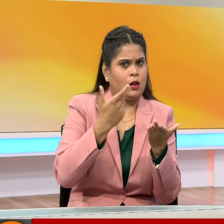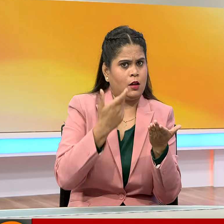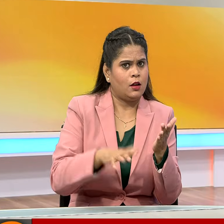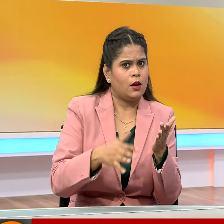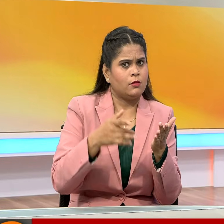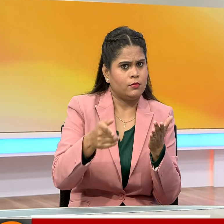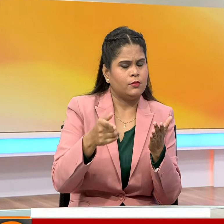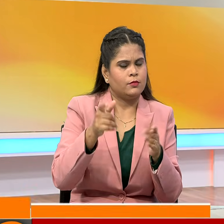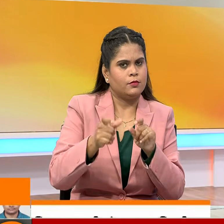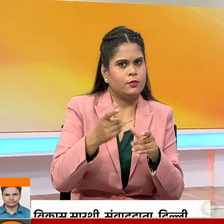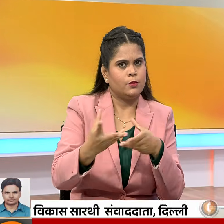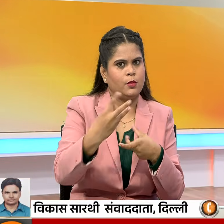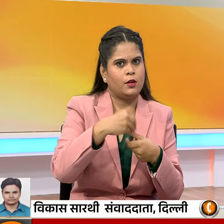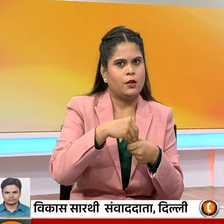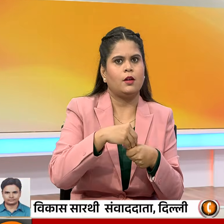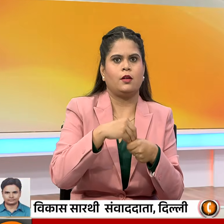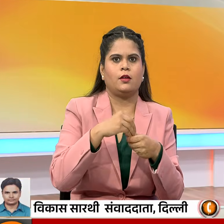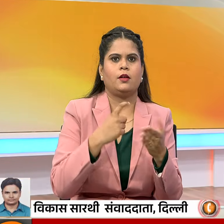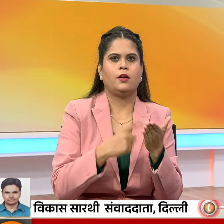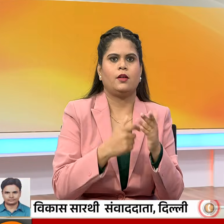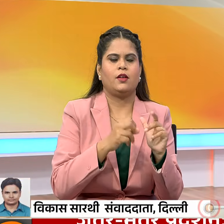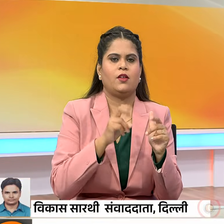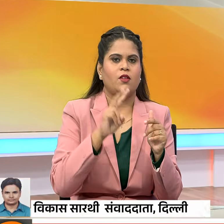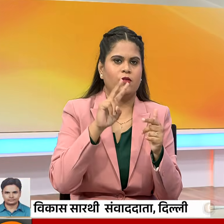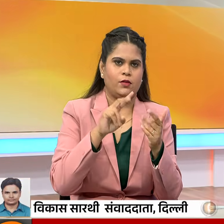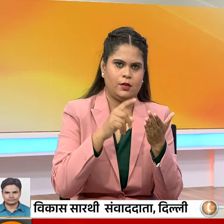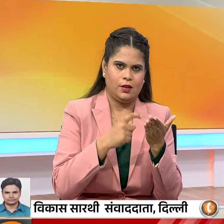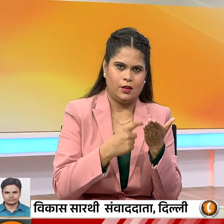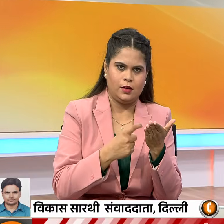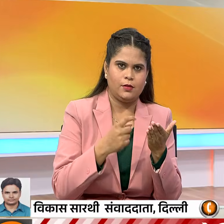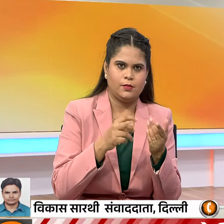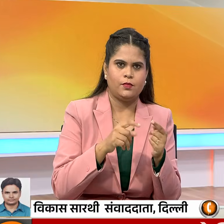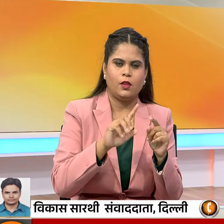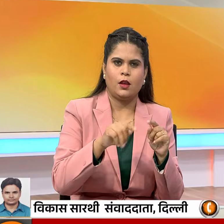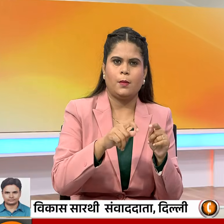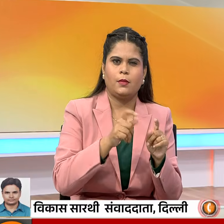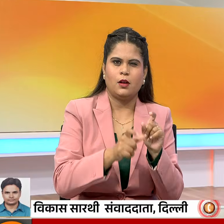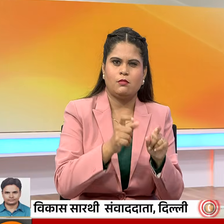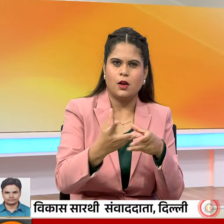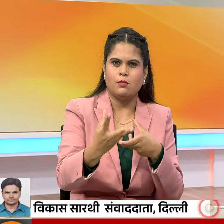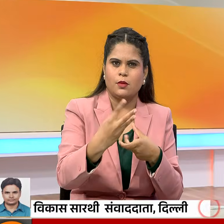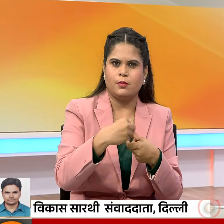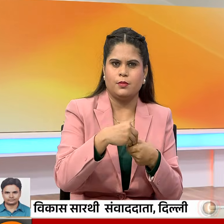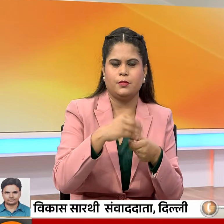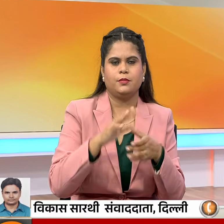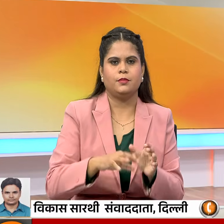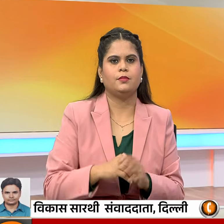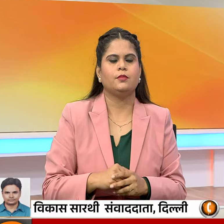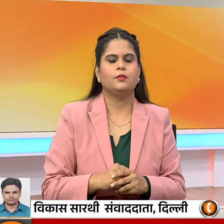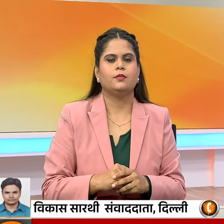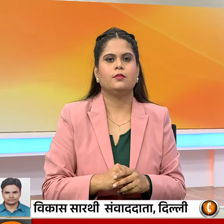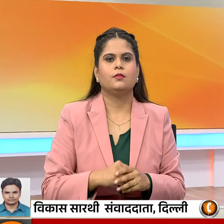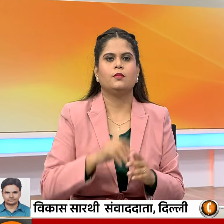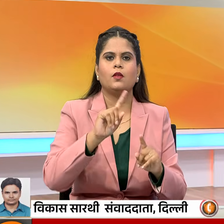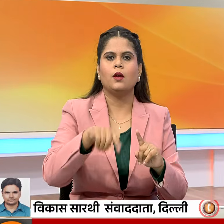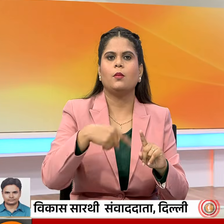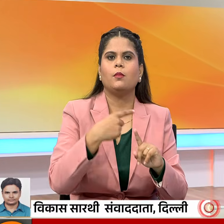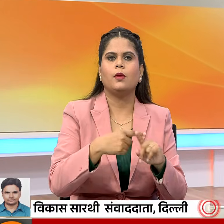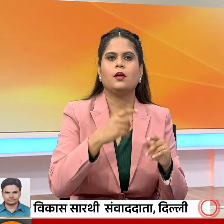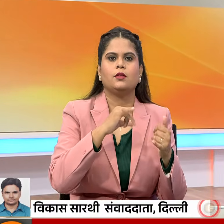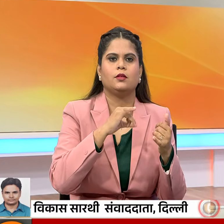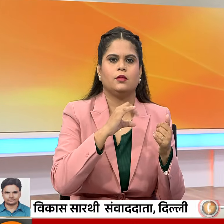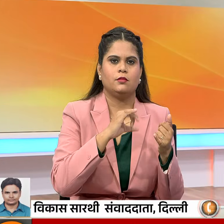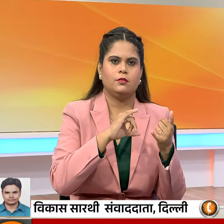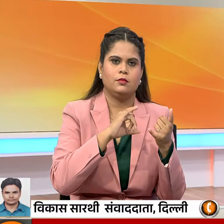हैं। इसके अलावा जस्टिस शैलेंद्र कौर भी इसकी सदस्य होंगे और साथ ही सीबीआई के एक